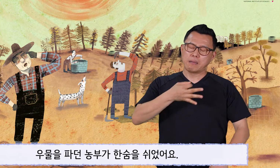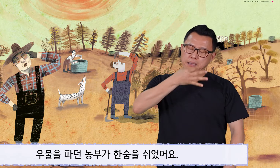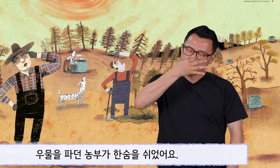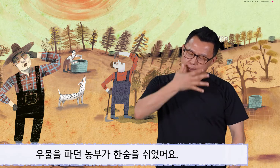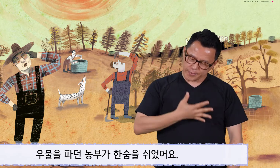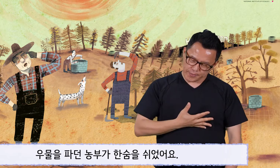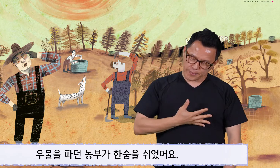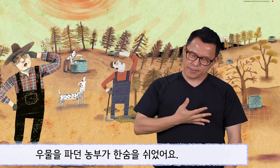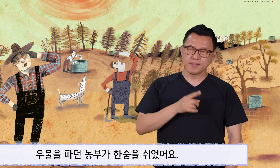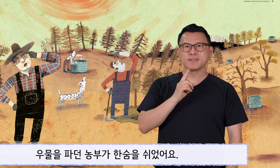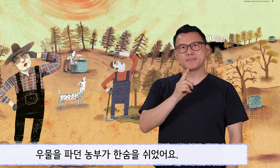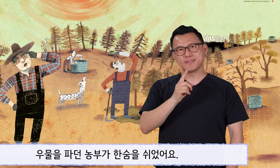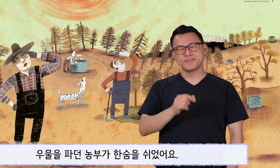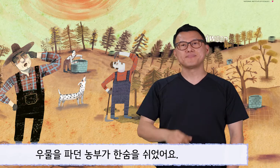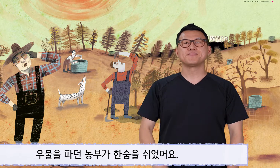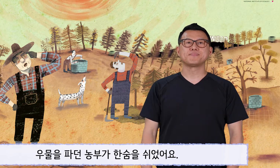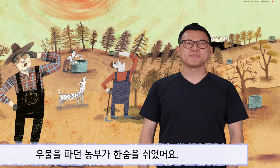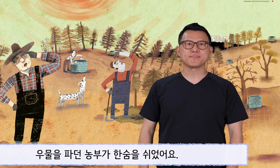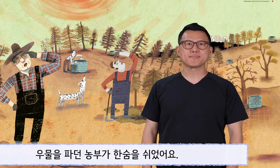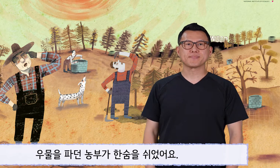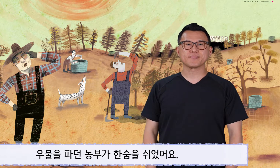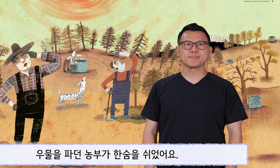농부가 한숨을 쉬었어요.